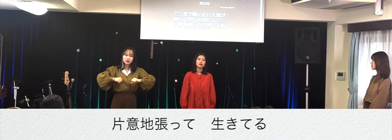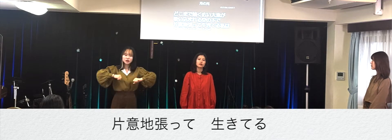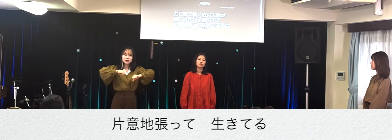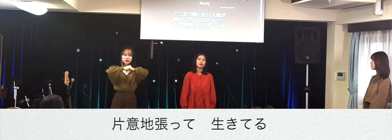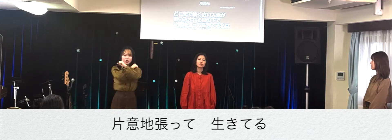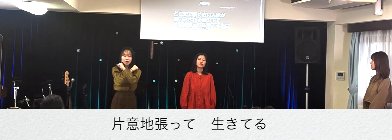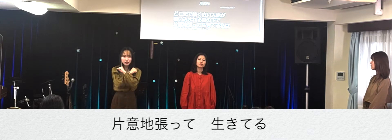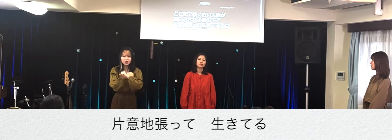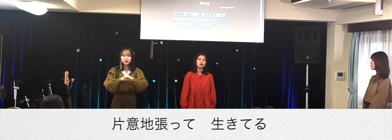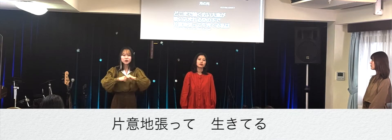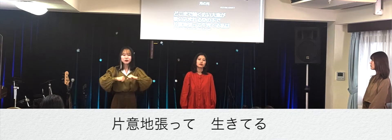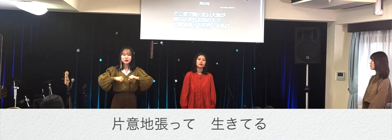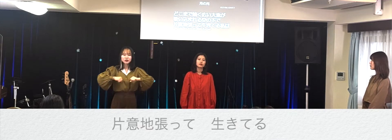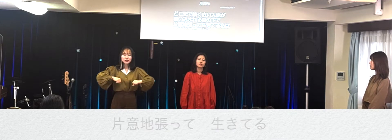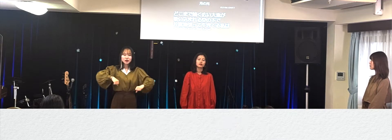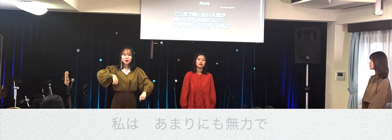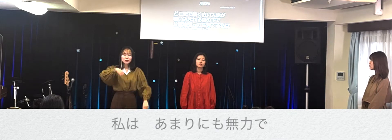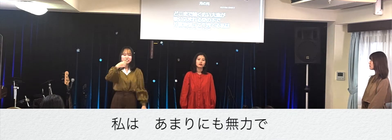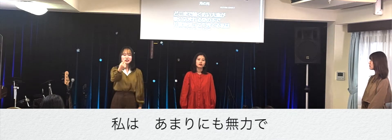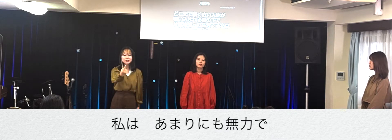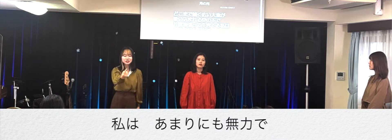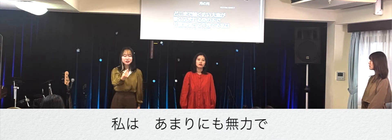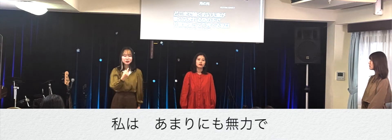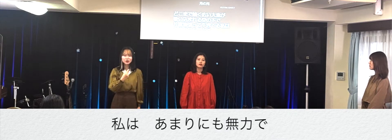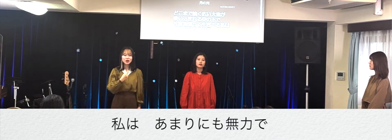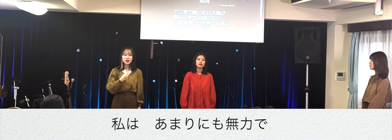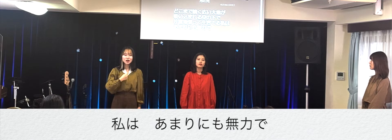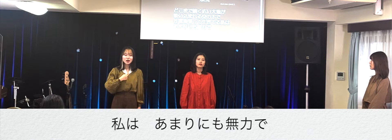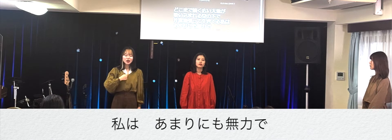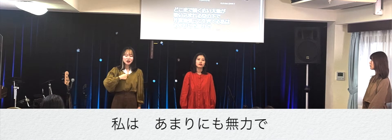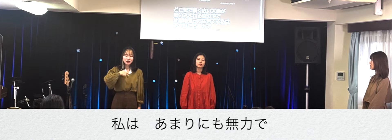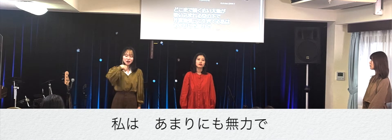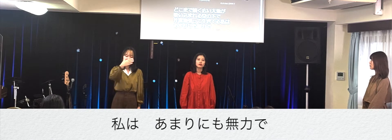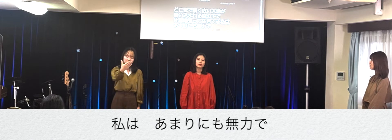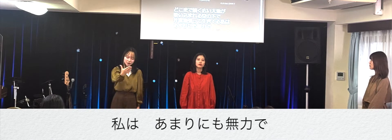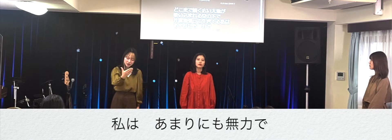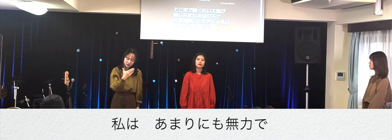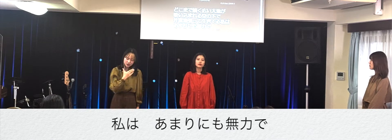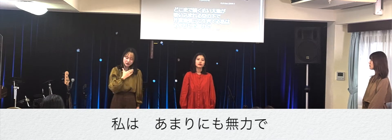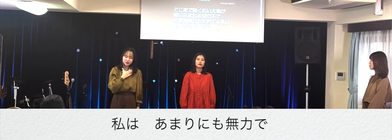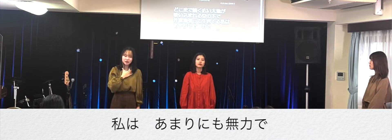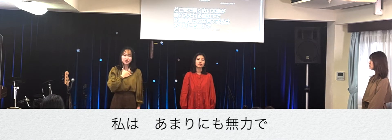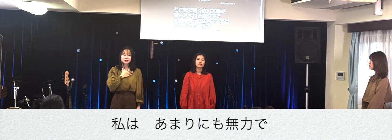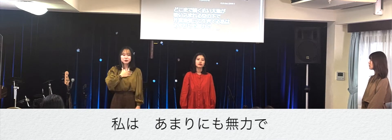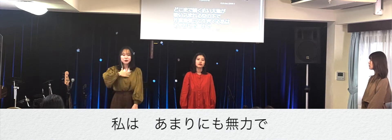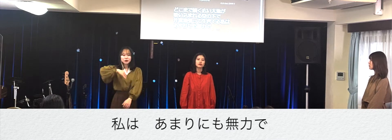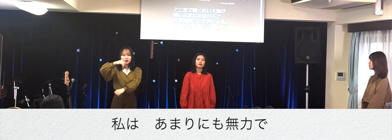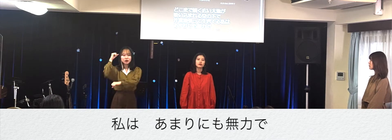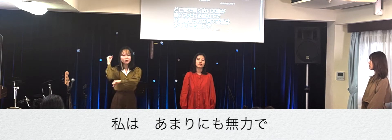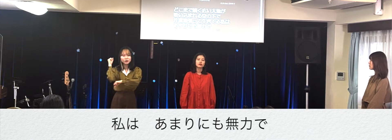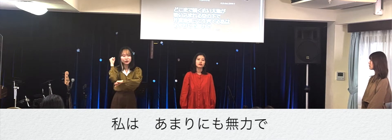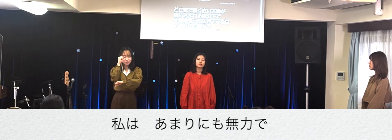きている私はあまりにも無力